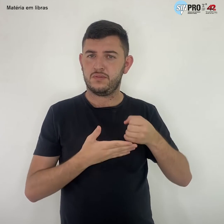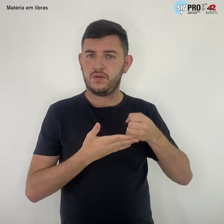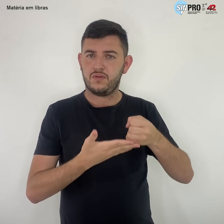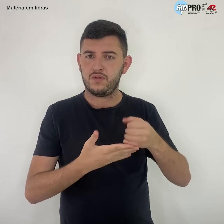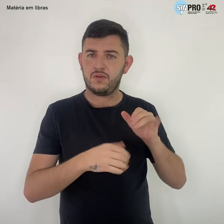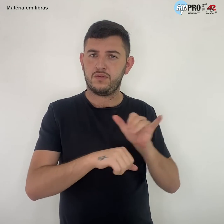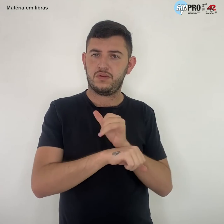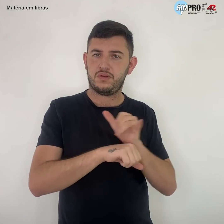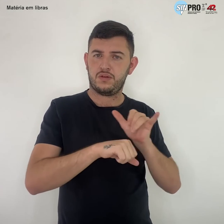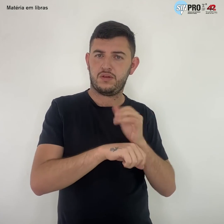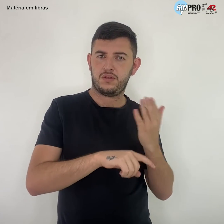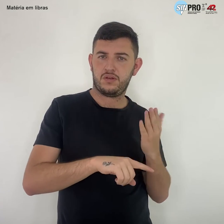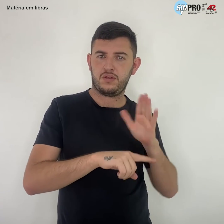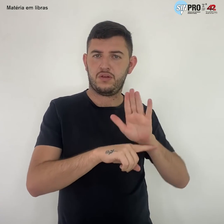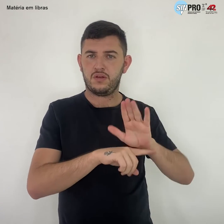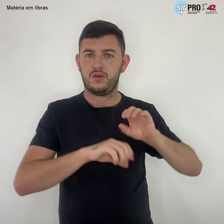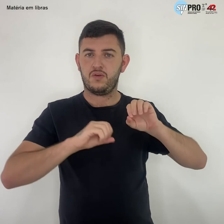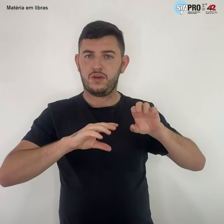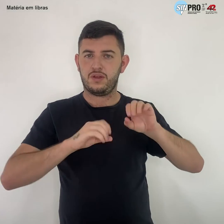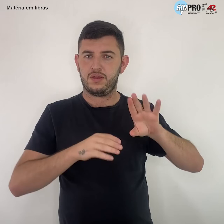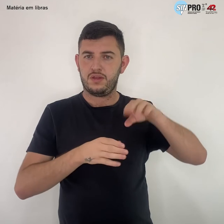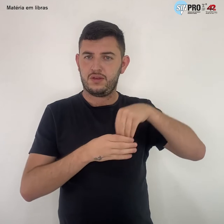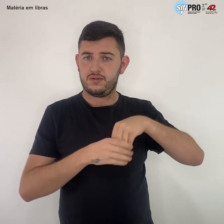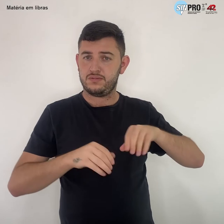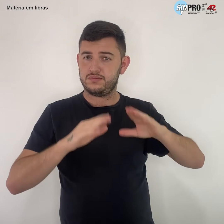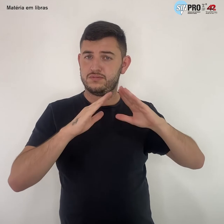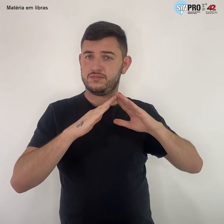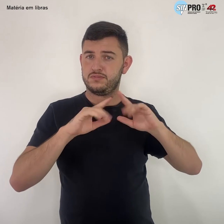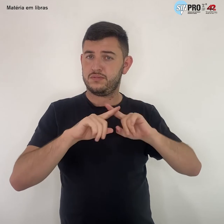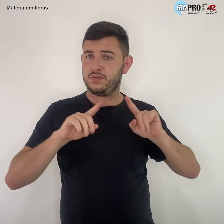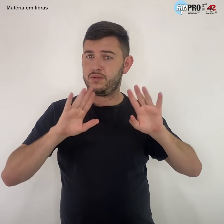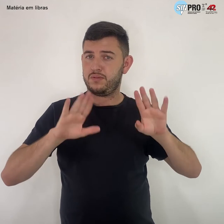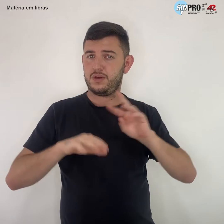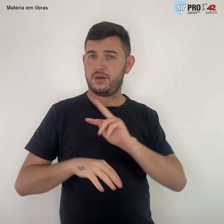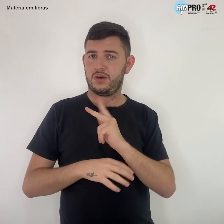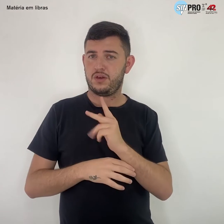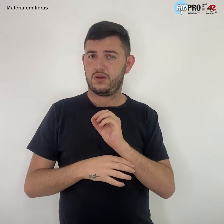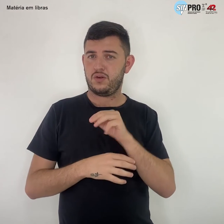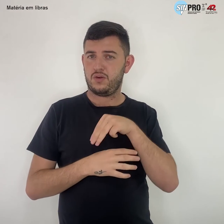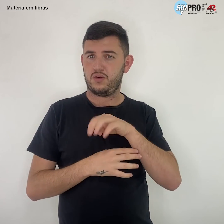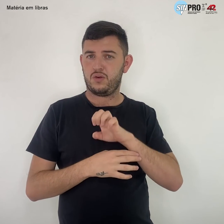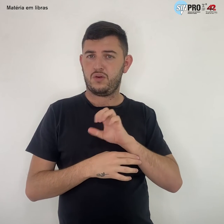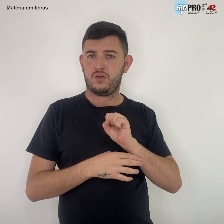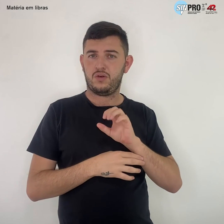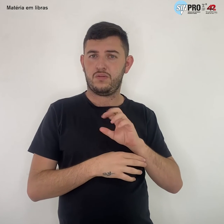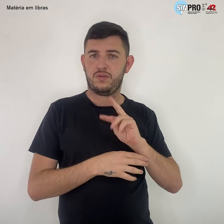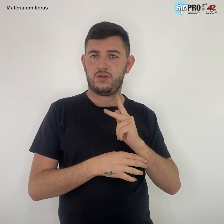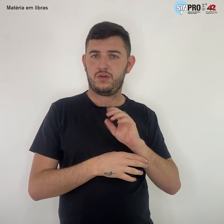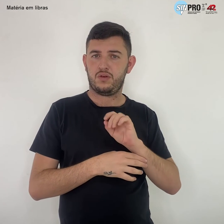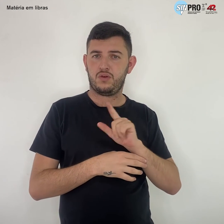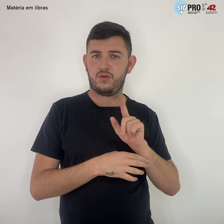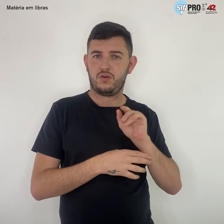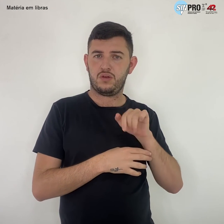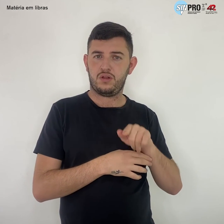salvação o ensino domiciliar, o homeschooling representa um projeto neoliberal